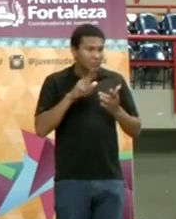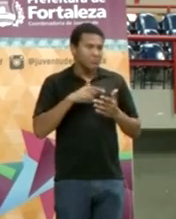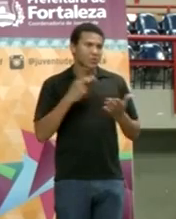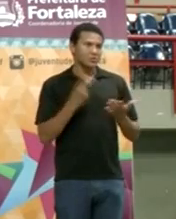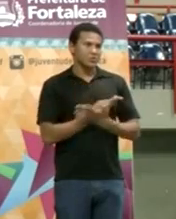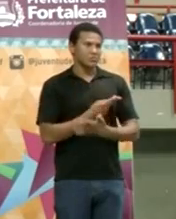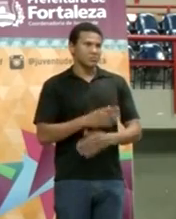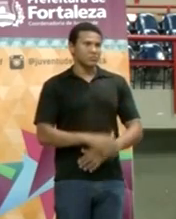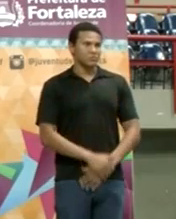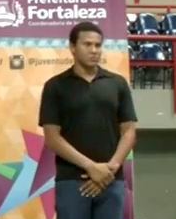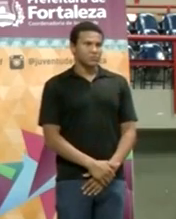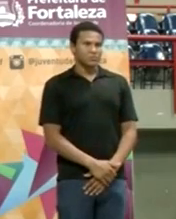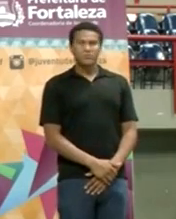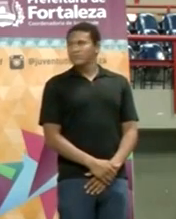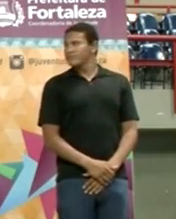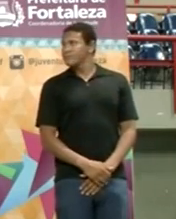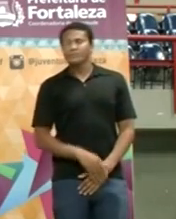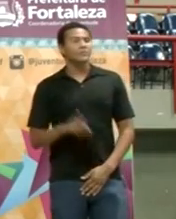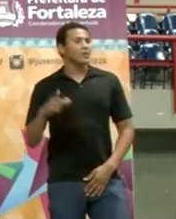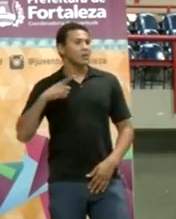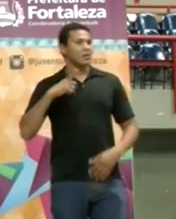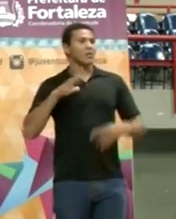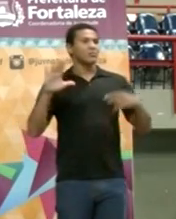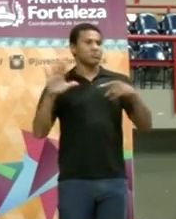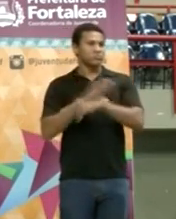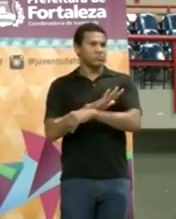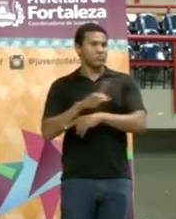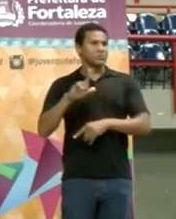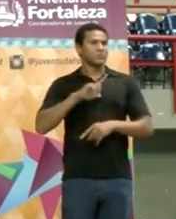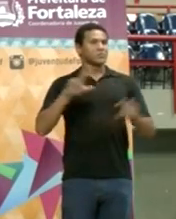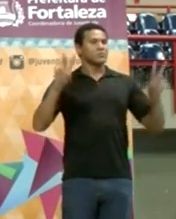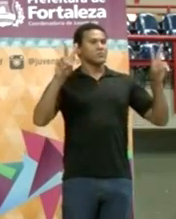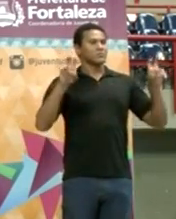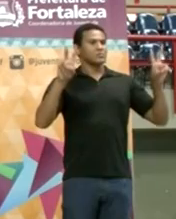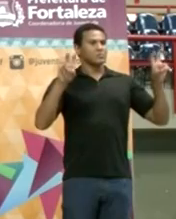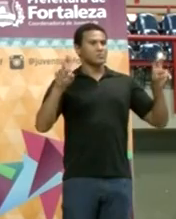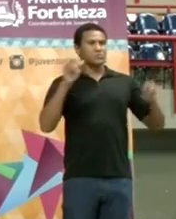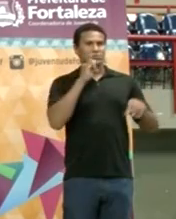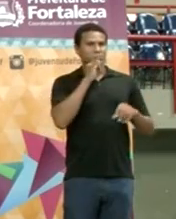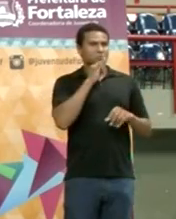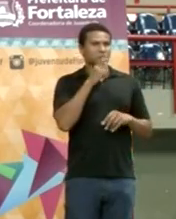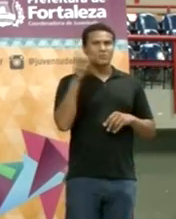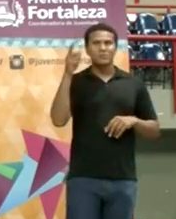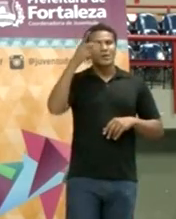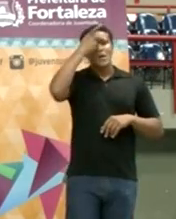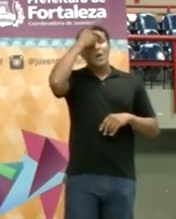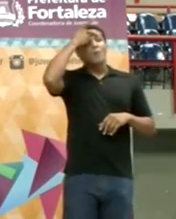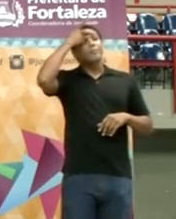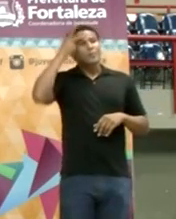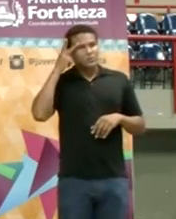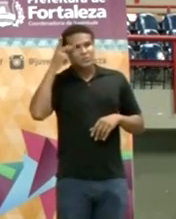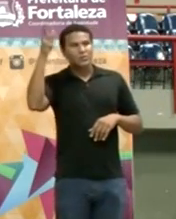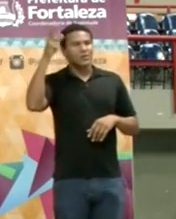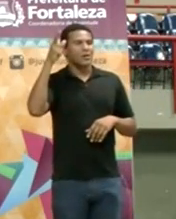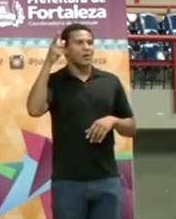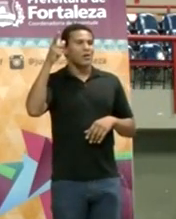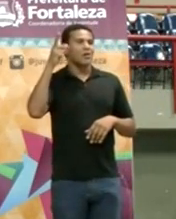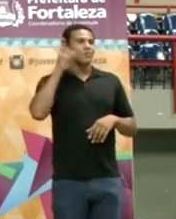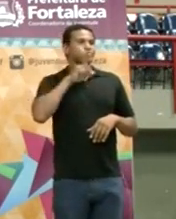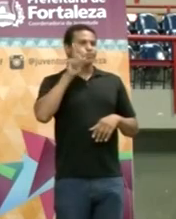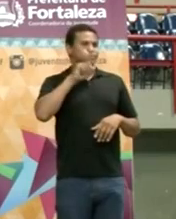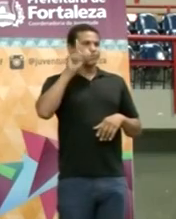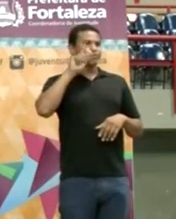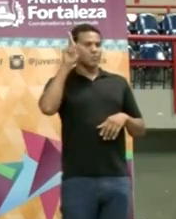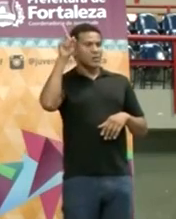pessoa mandou para mim uma pergunta agora a respeito de um americano que foi, aspas, curado de AIDS devido a um transplante